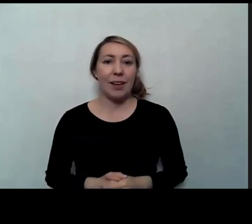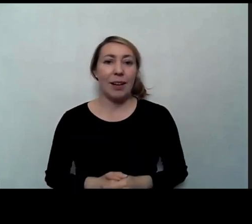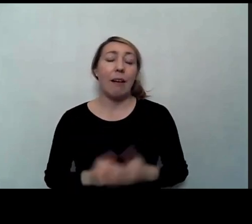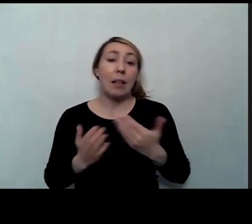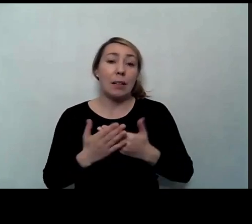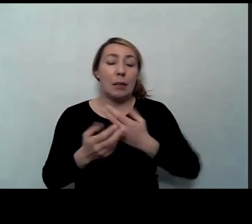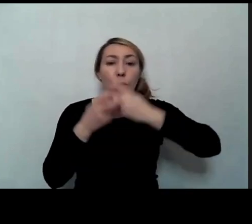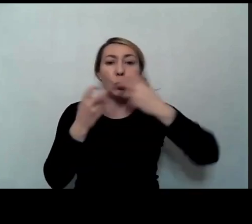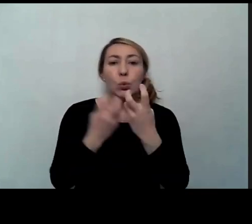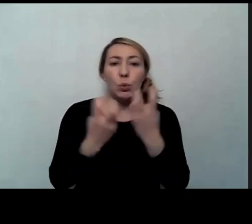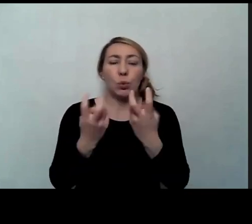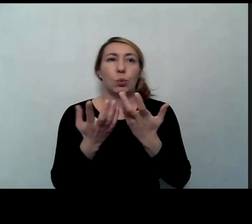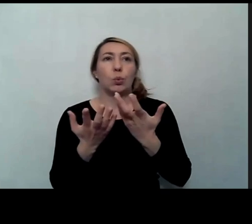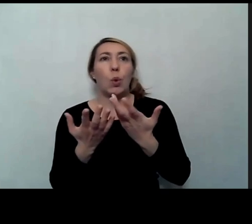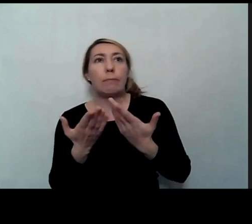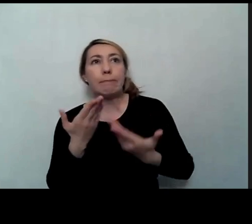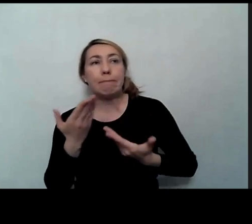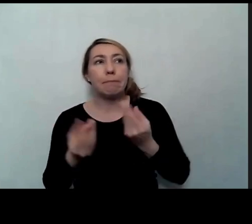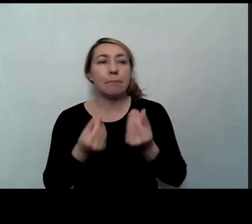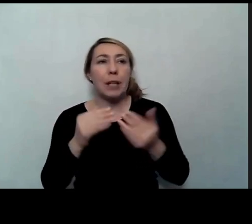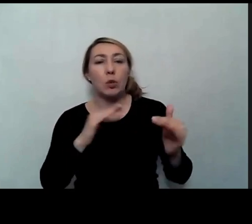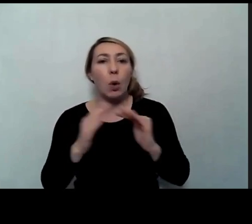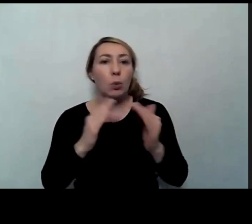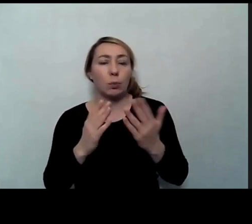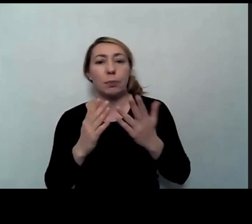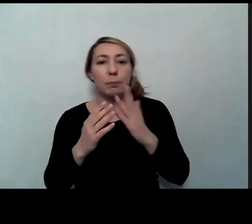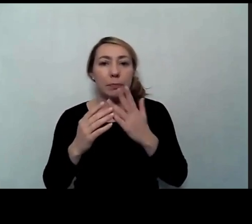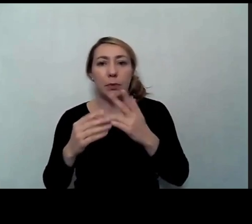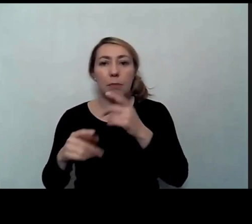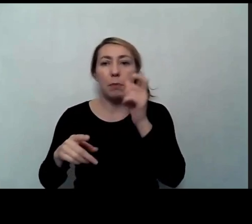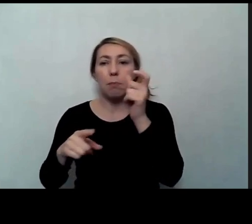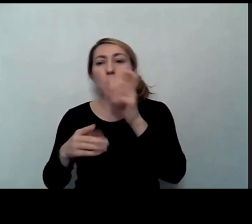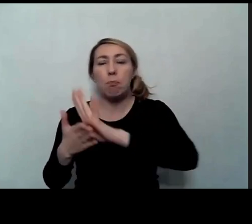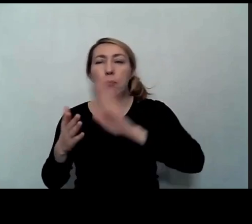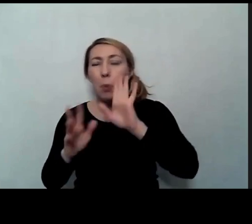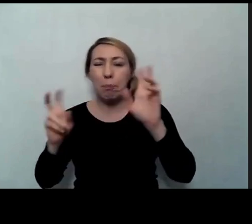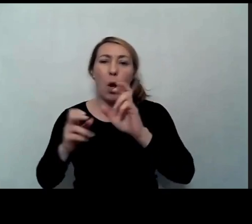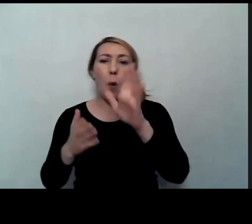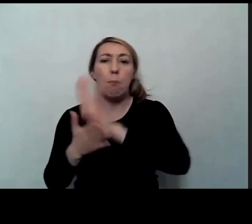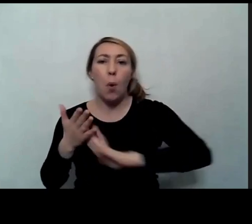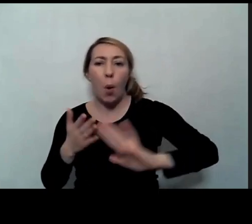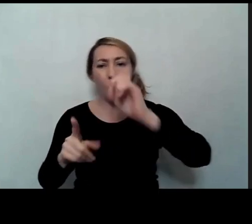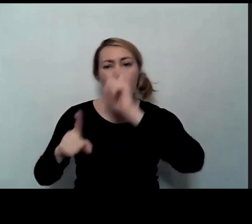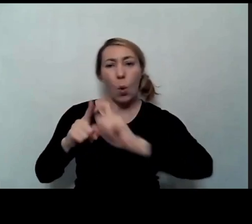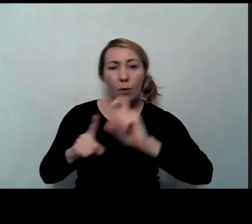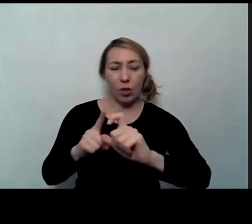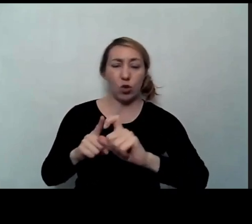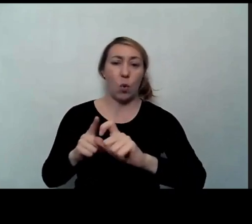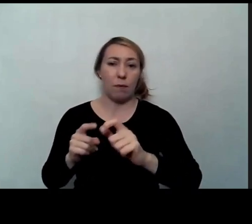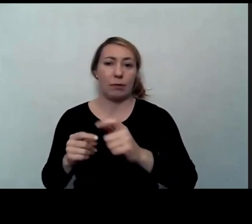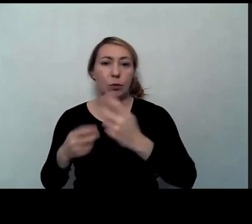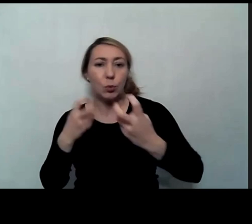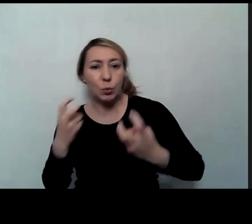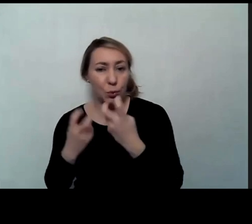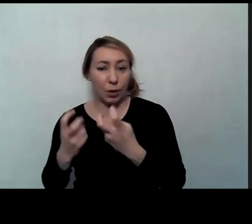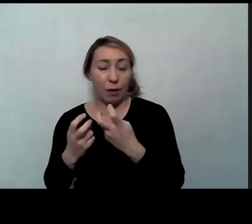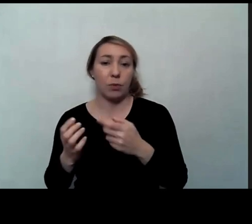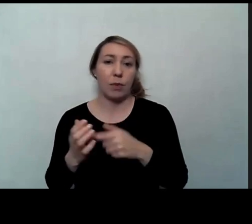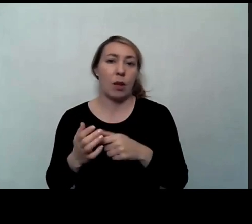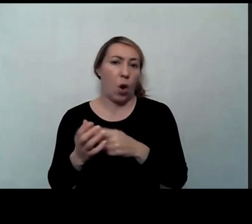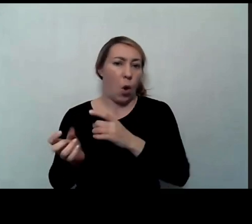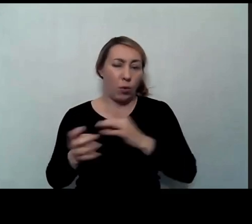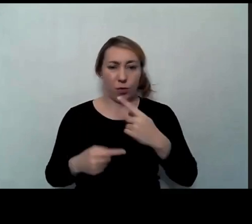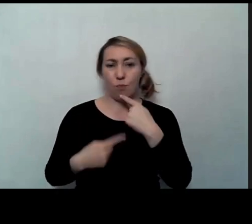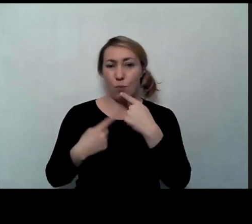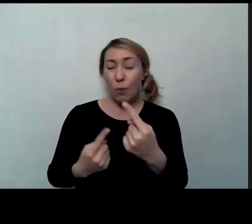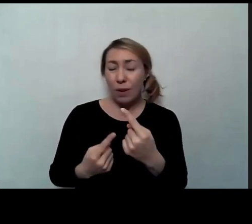rodzaju punktu odniesienia tego pola pojęciowego. Tak? Czyli to w ten sposób wyglądało i tutaj jakby od razu o tym